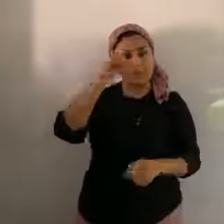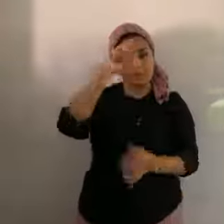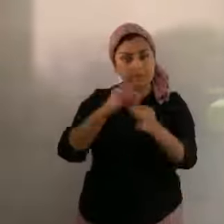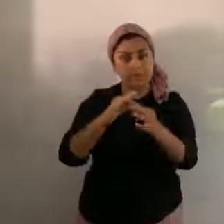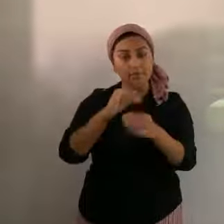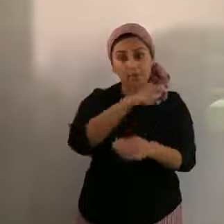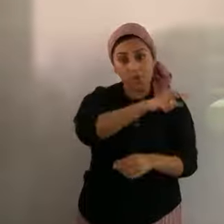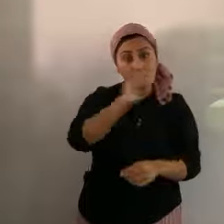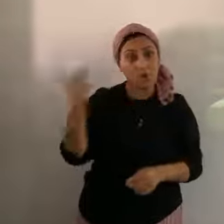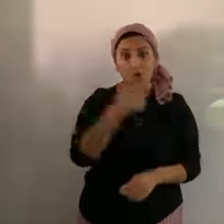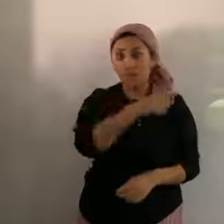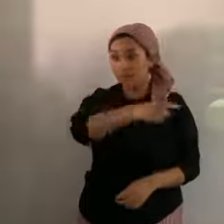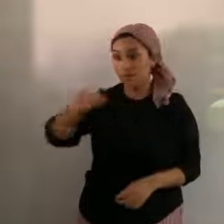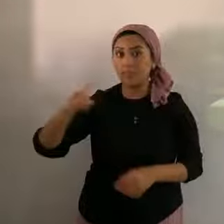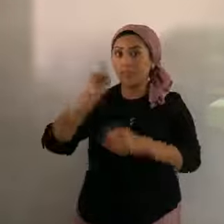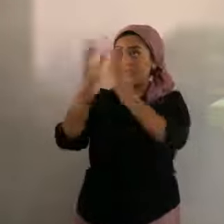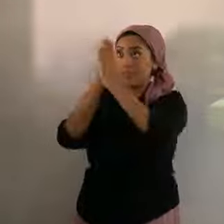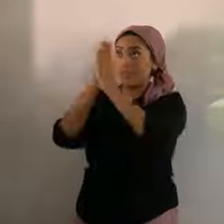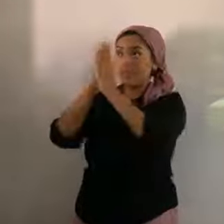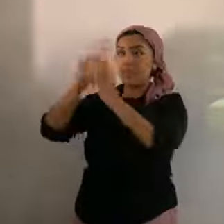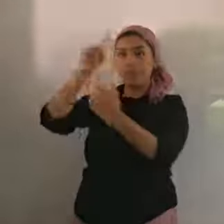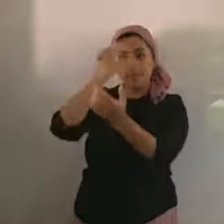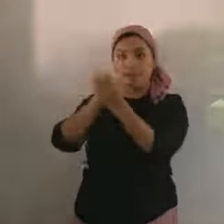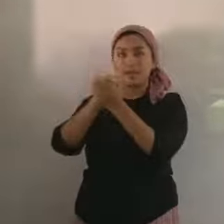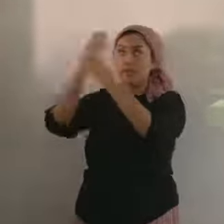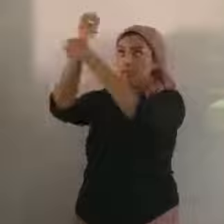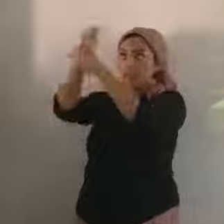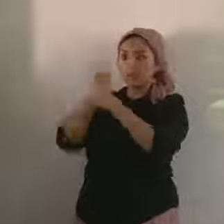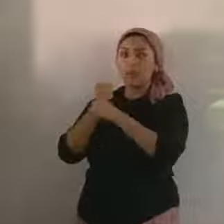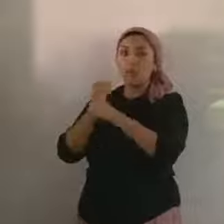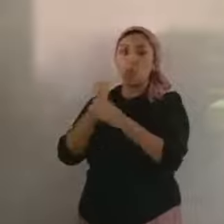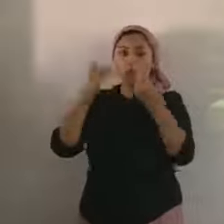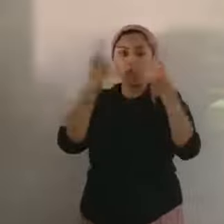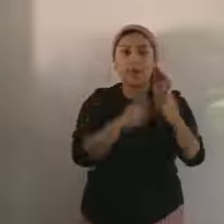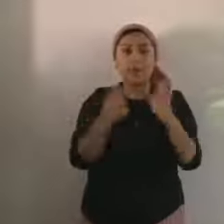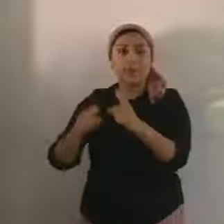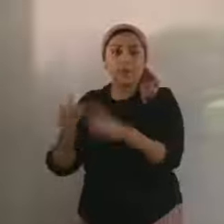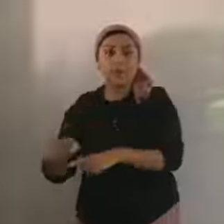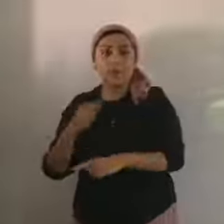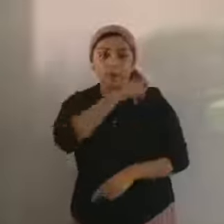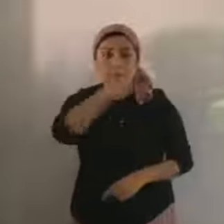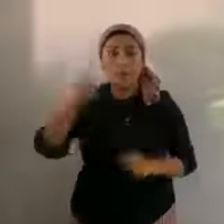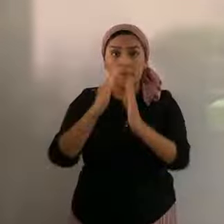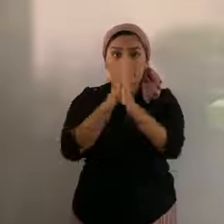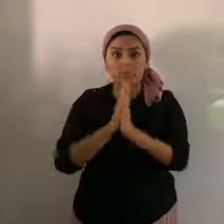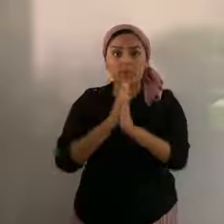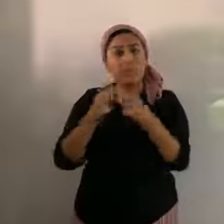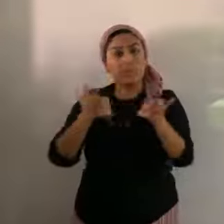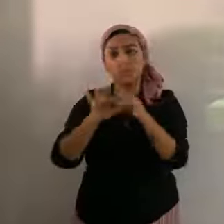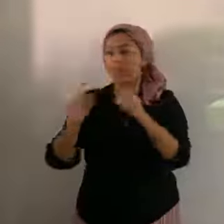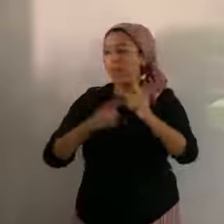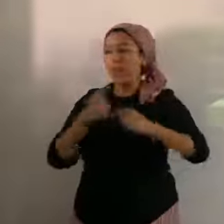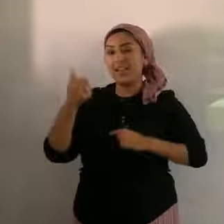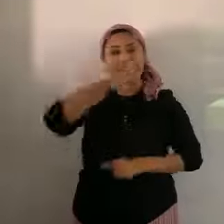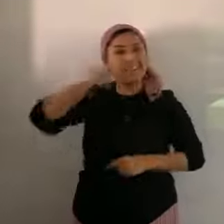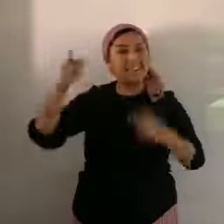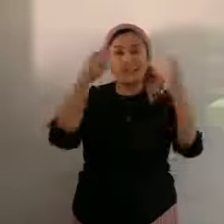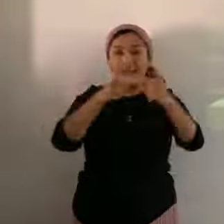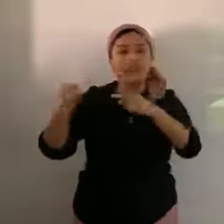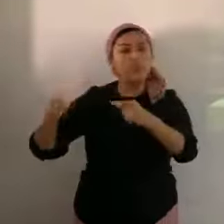digo que todo lo que pidieres orando, creed que lo recibiréis, y os vendrá. Y cuando estéis orando, perdonad, si tenéis algo contra